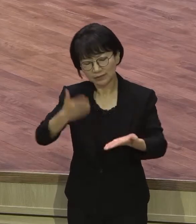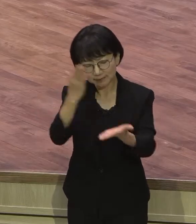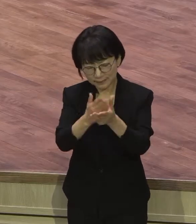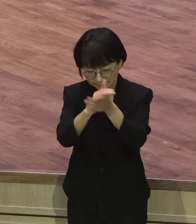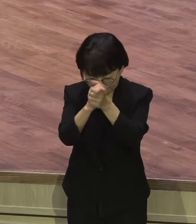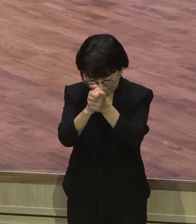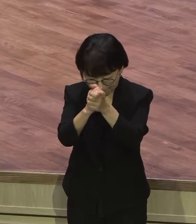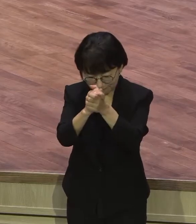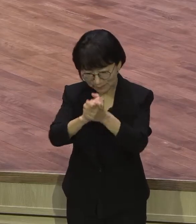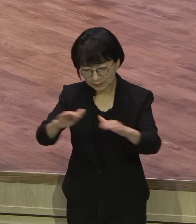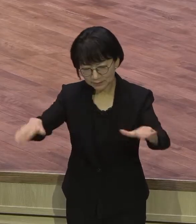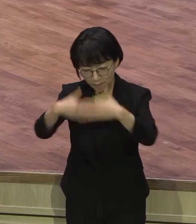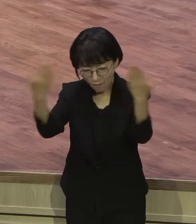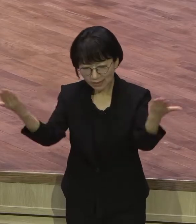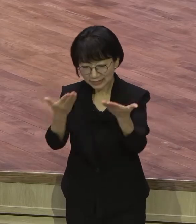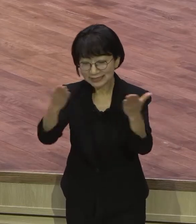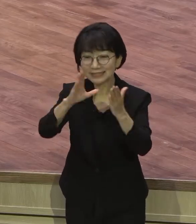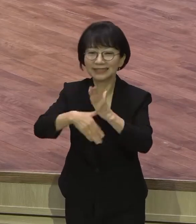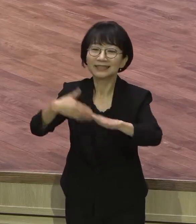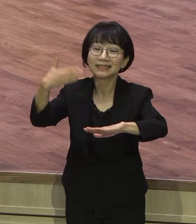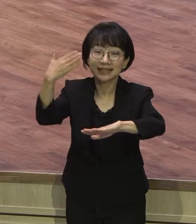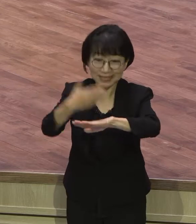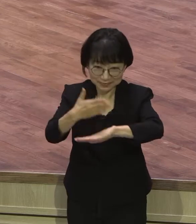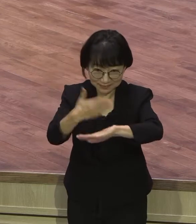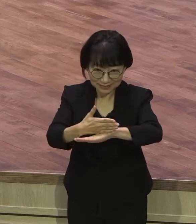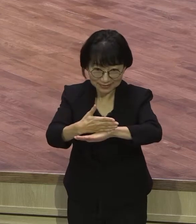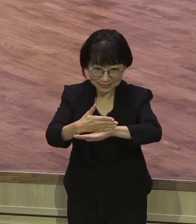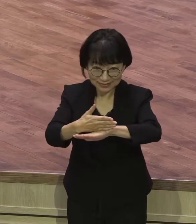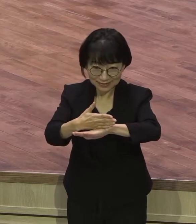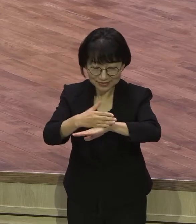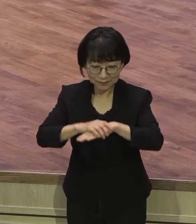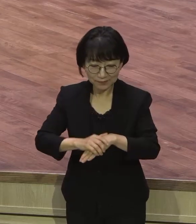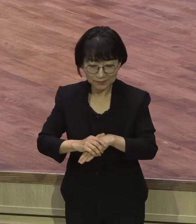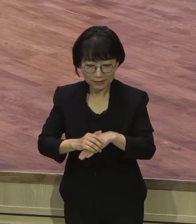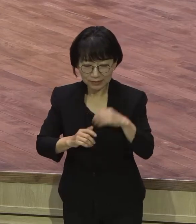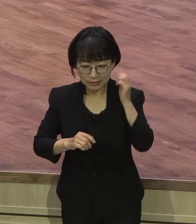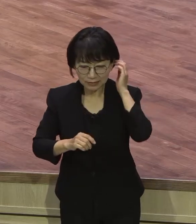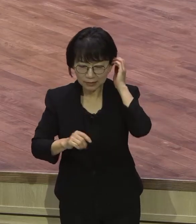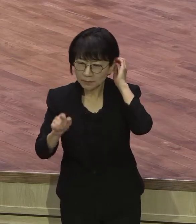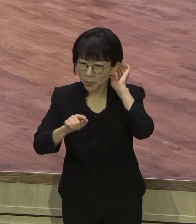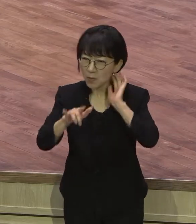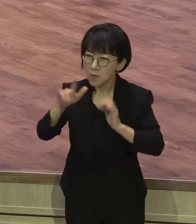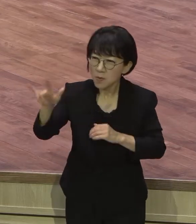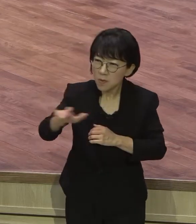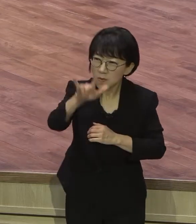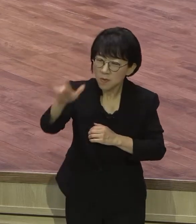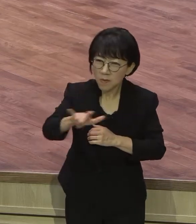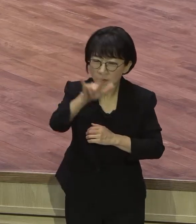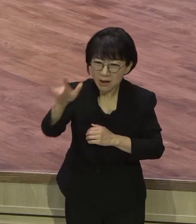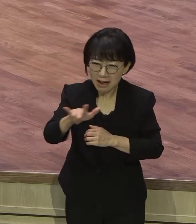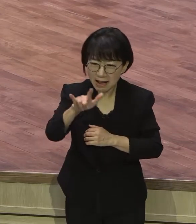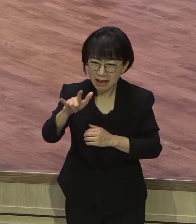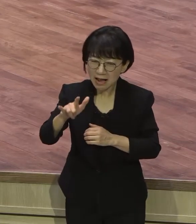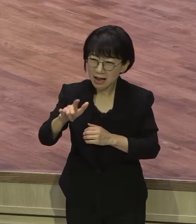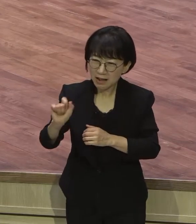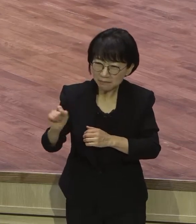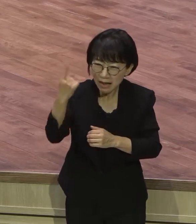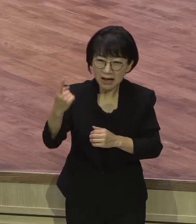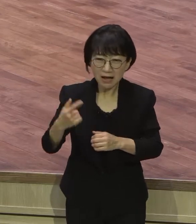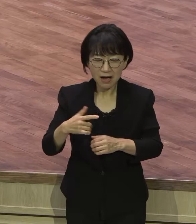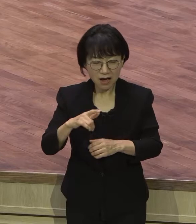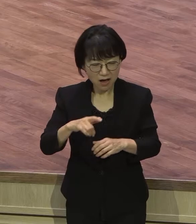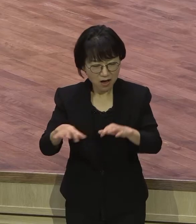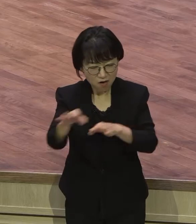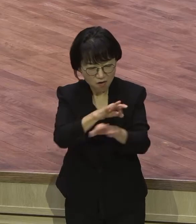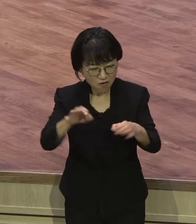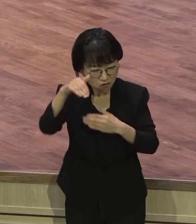기도해라. 범사에 감사해라. 이 말은 뭐 이런 코로나19로 인해서 여러 가지 경제적인 문제 오고 여러 가지 제한된